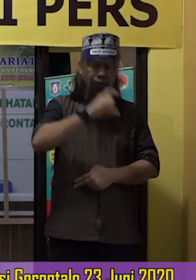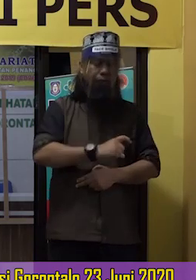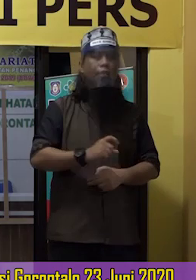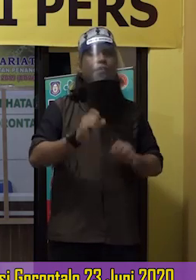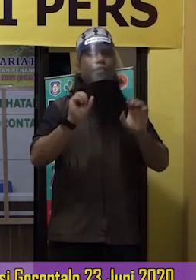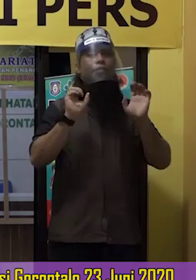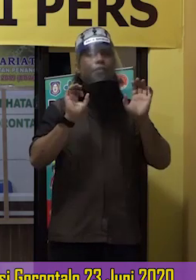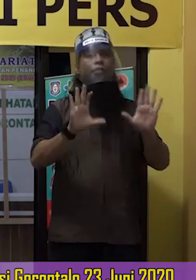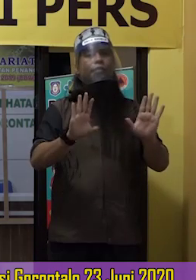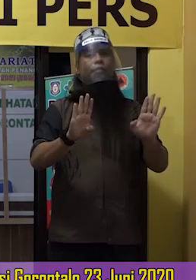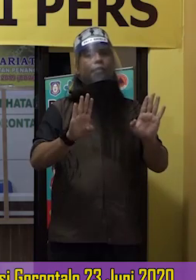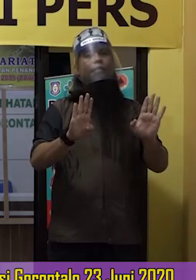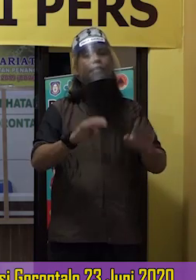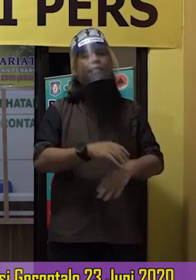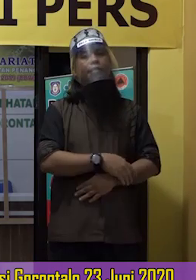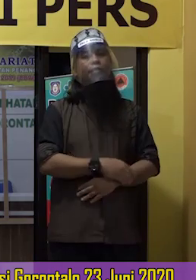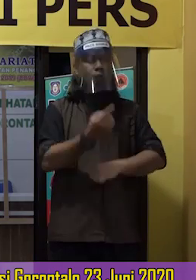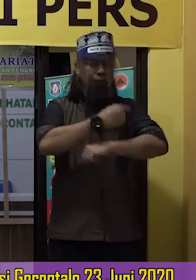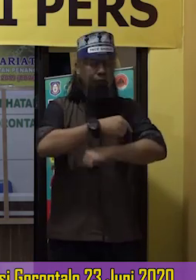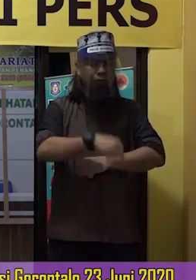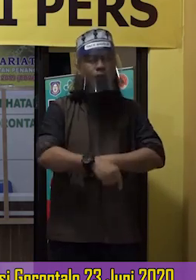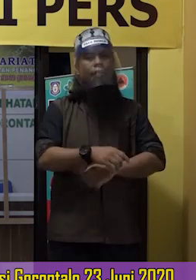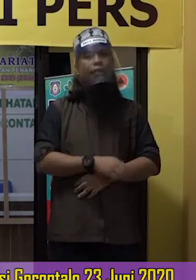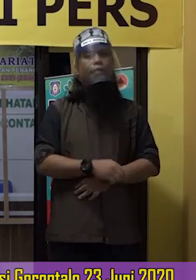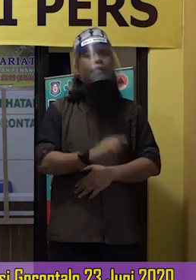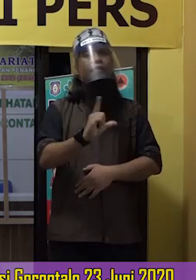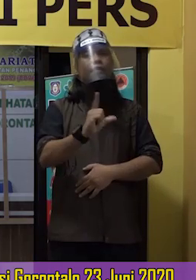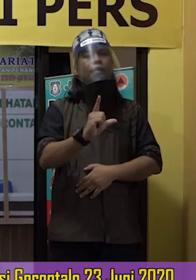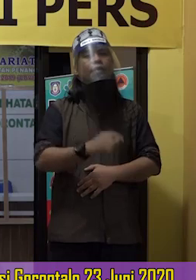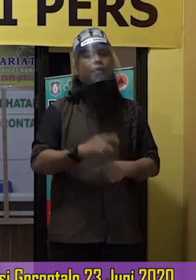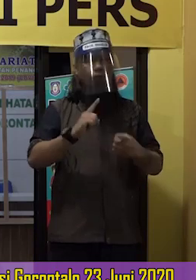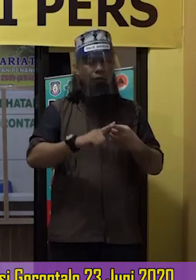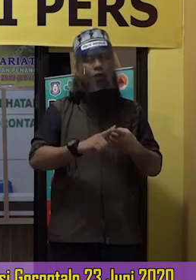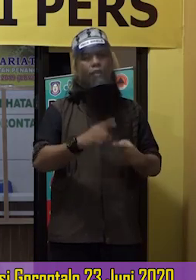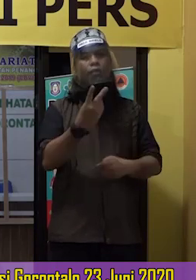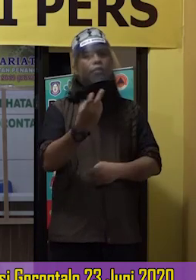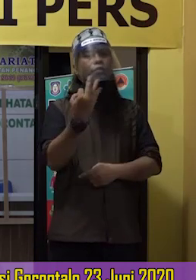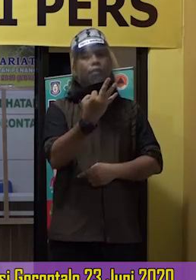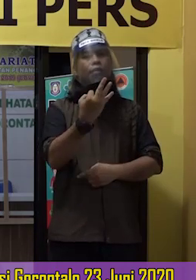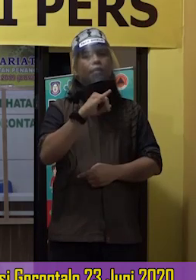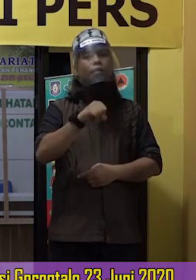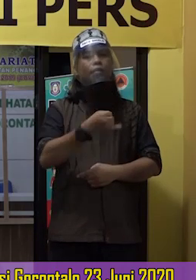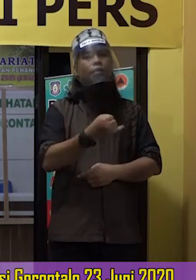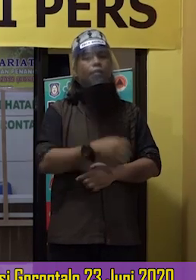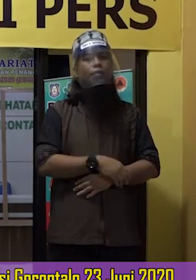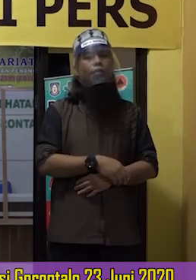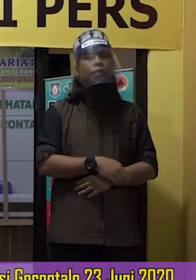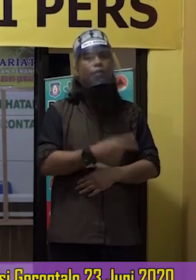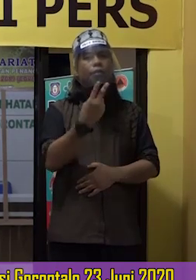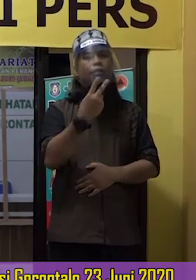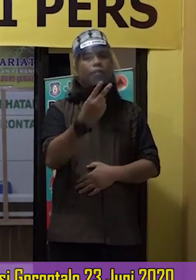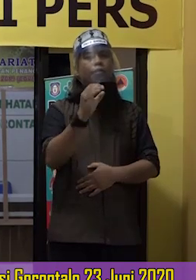Provinsi Gorontalo hari ini Selasa tanggal 23 Juni 2020